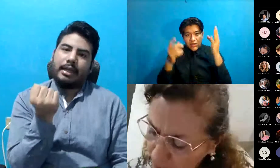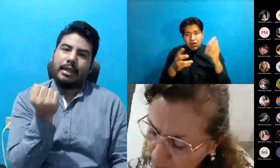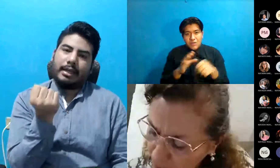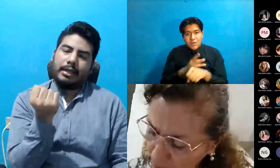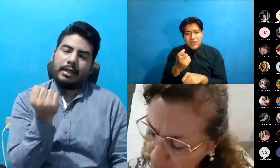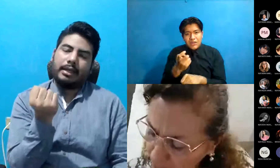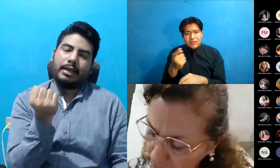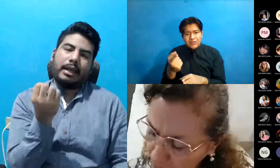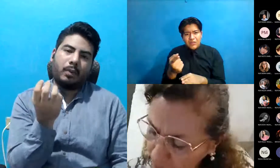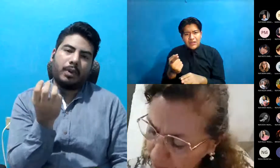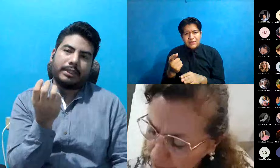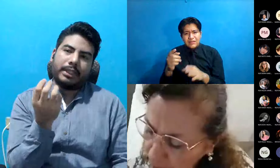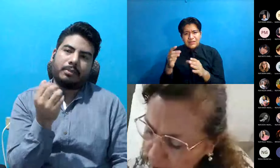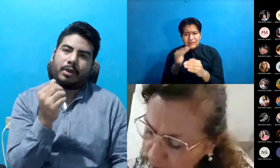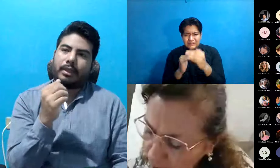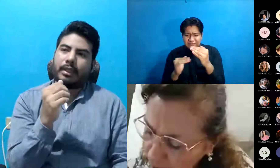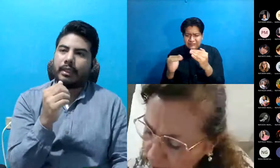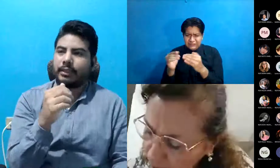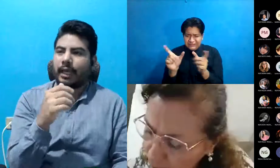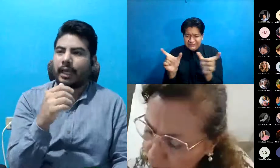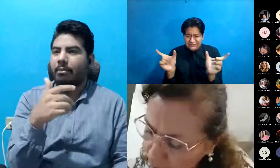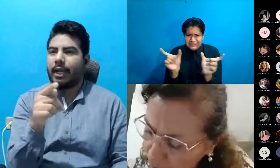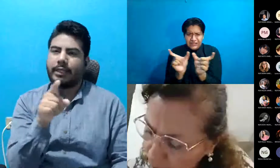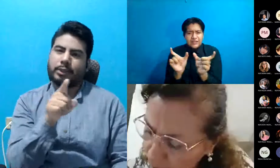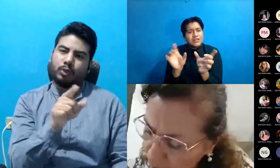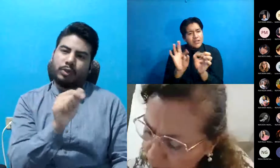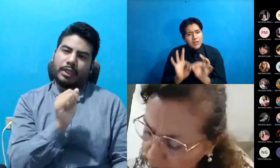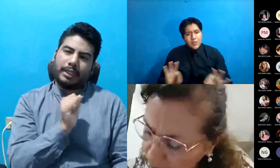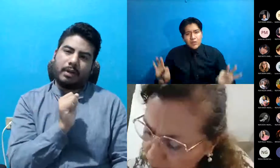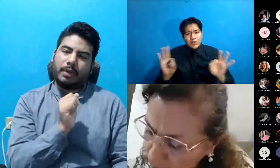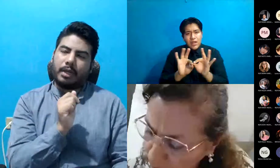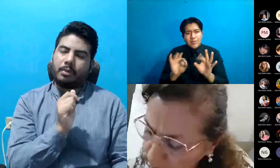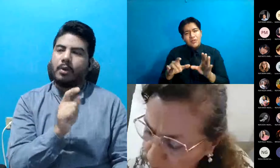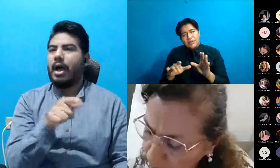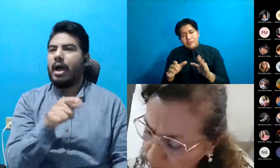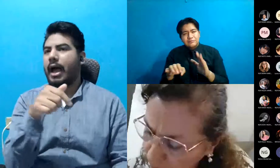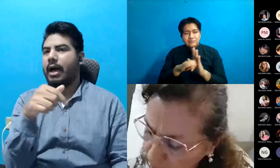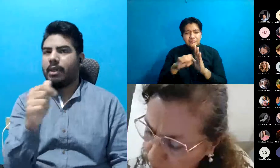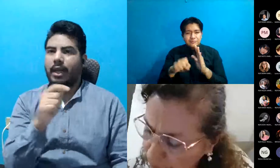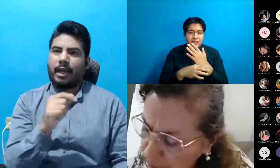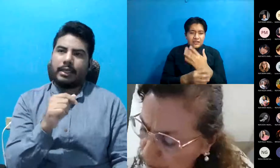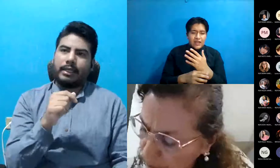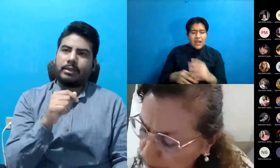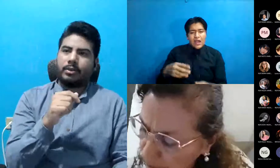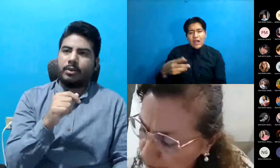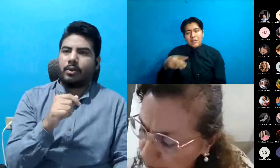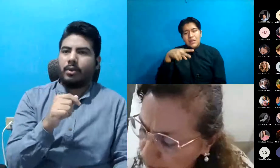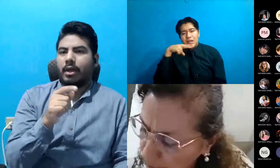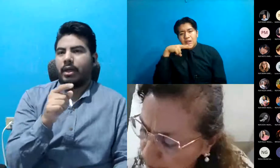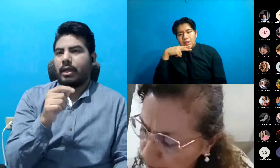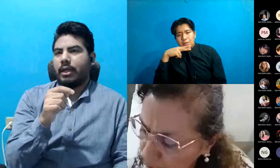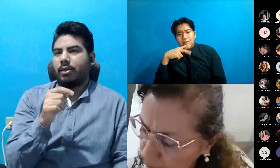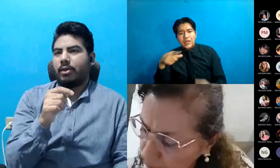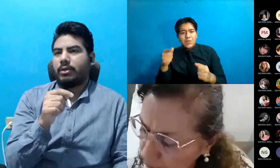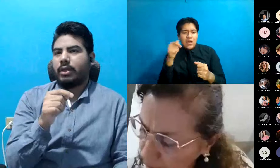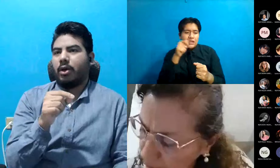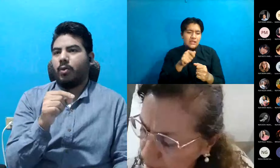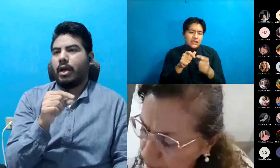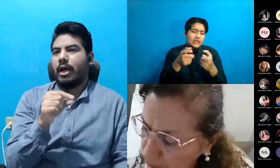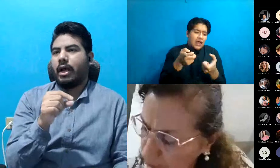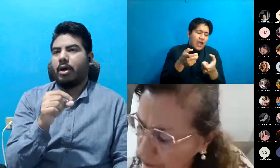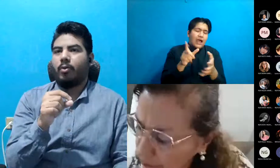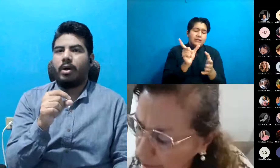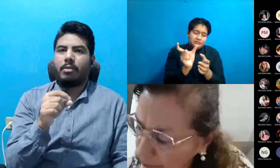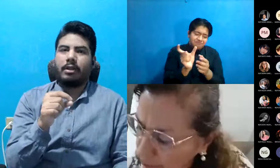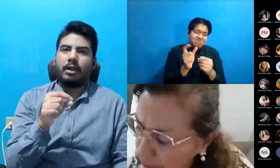sustancial la lengua de señas, porque entiendes, ah, mira, aquí se sustantiva el verbo, ah, mira, aquí hizo, no